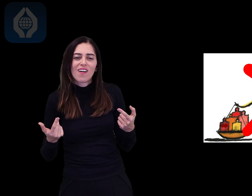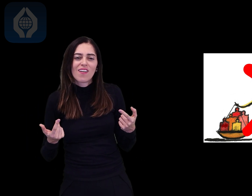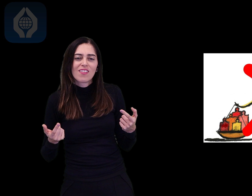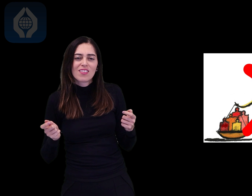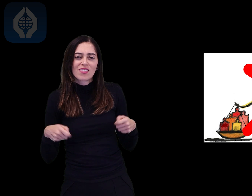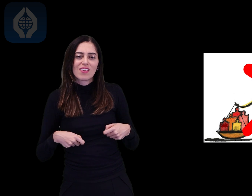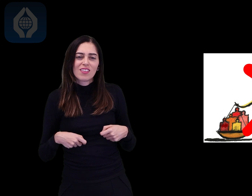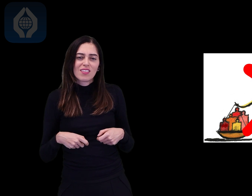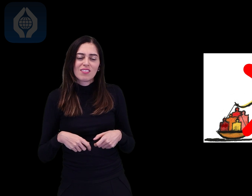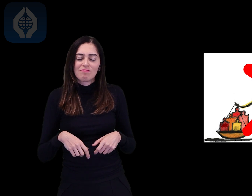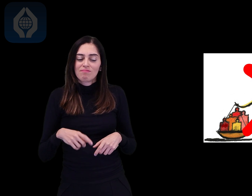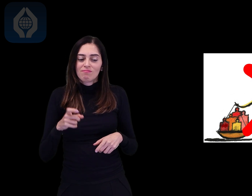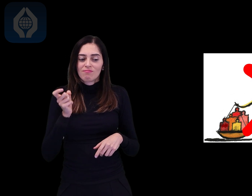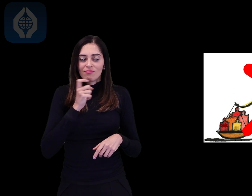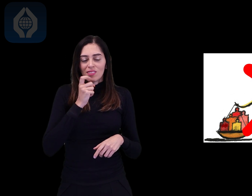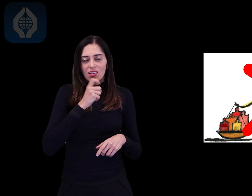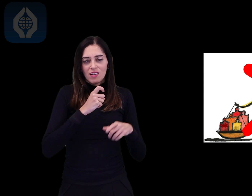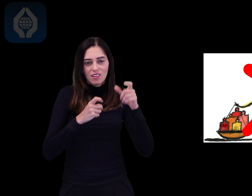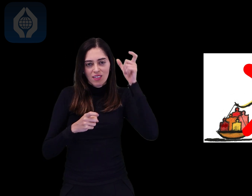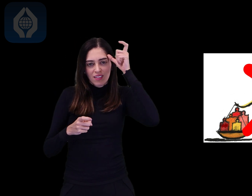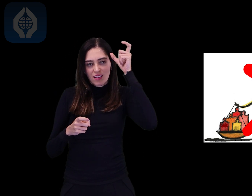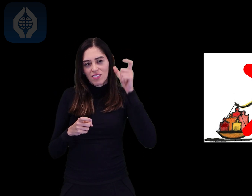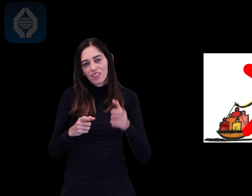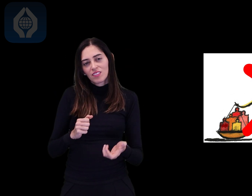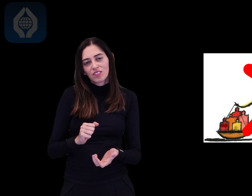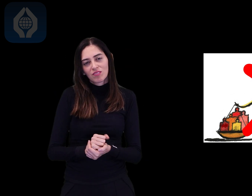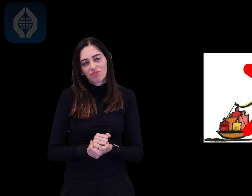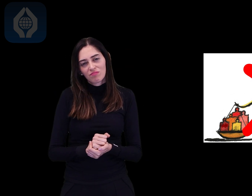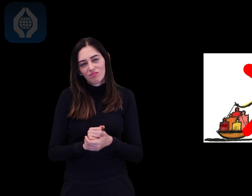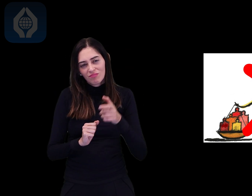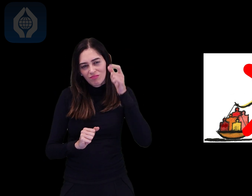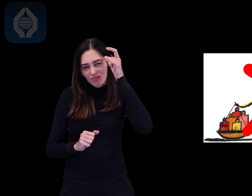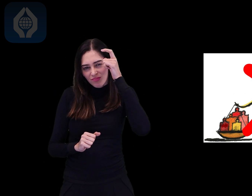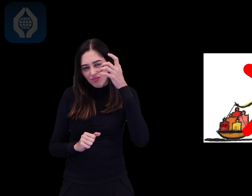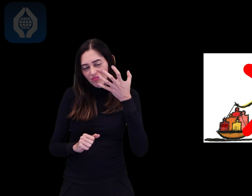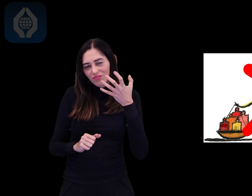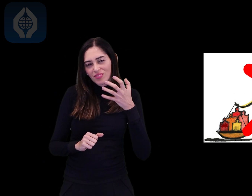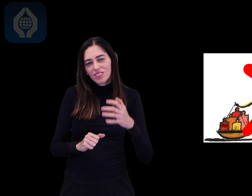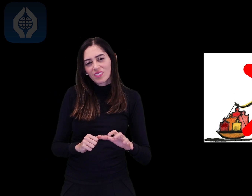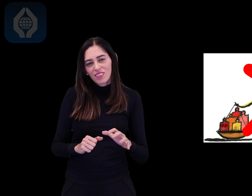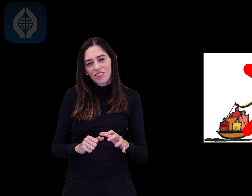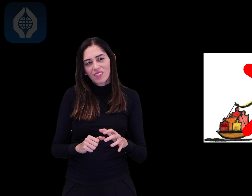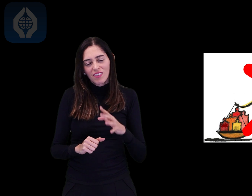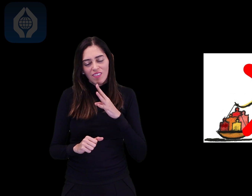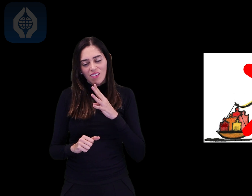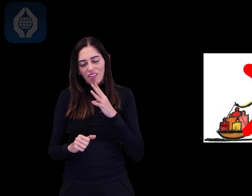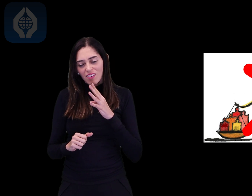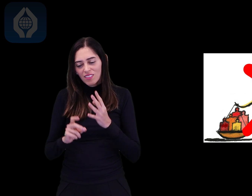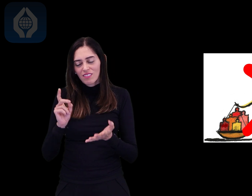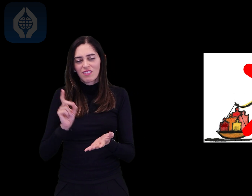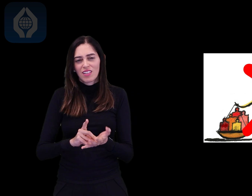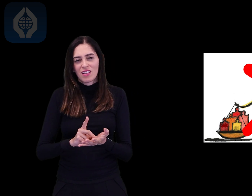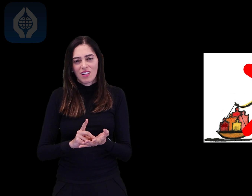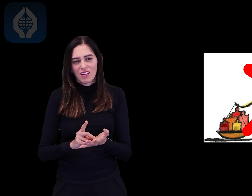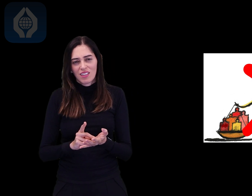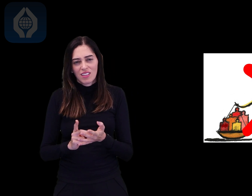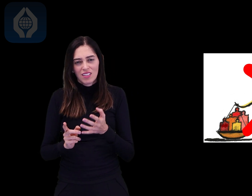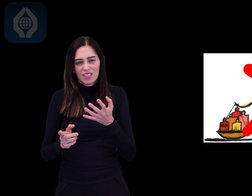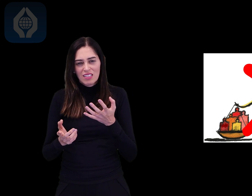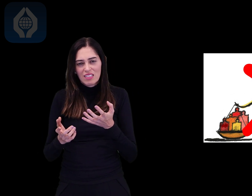reconfortante e uma motivação para a prática de boas obras, mas também uma mentira de Satanás. Satanás não